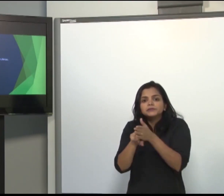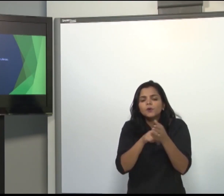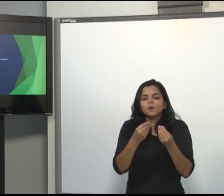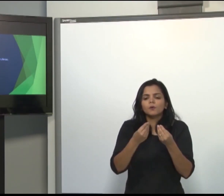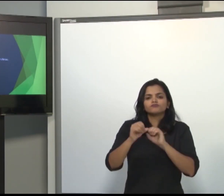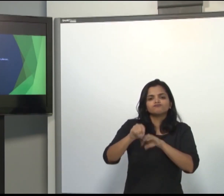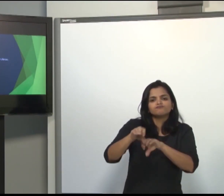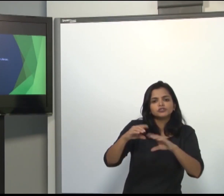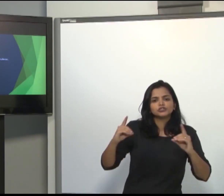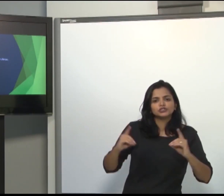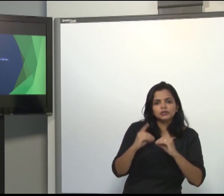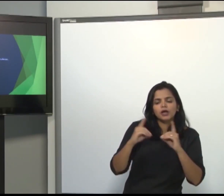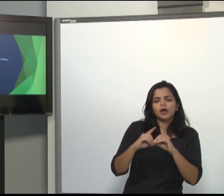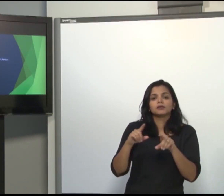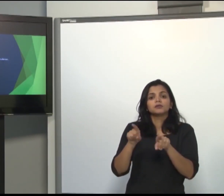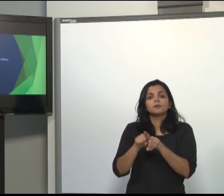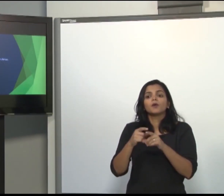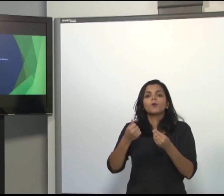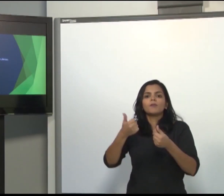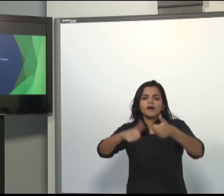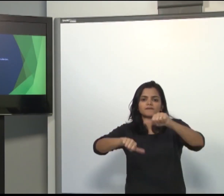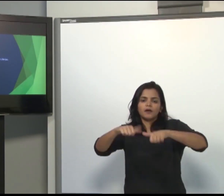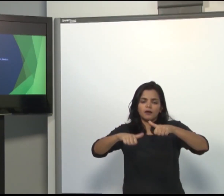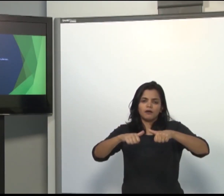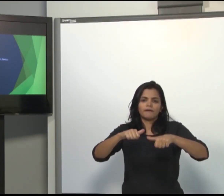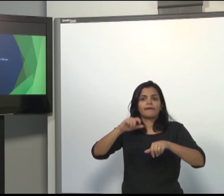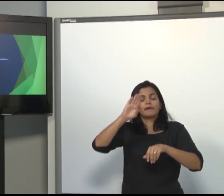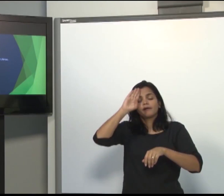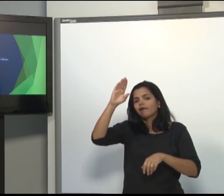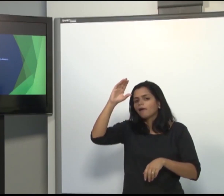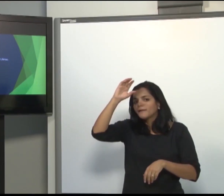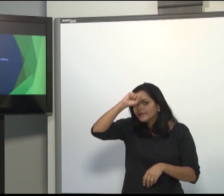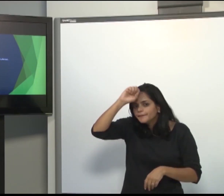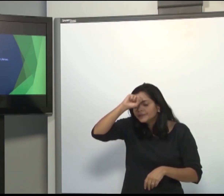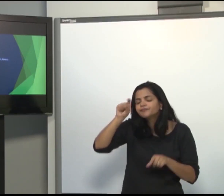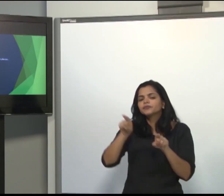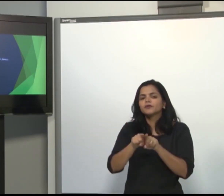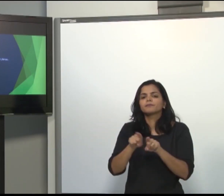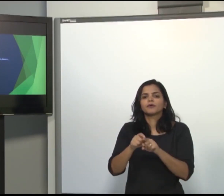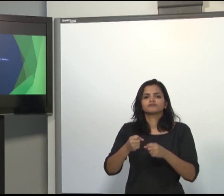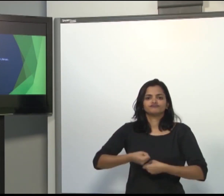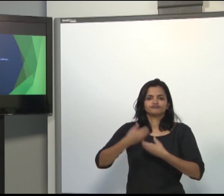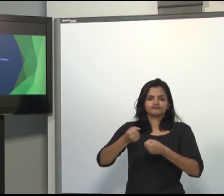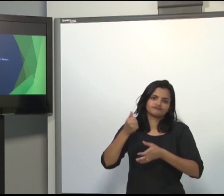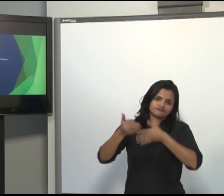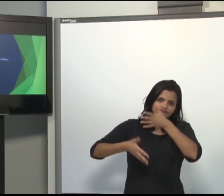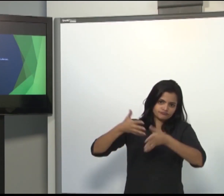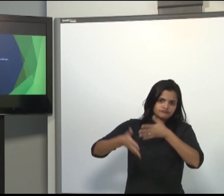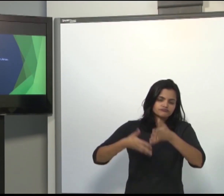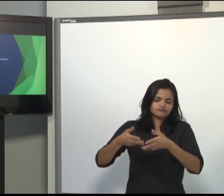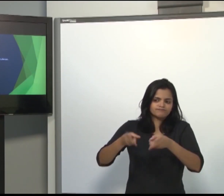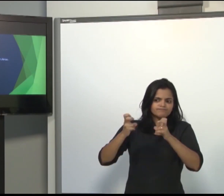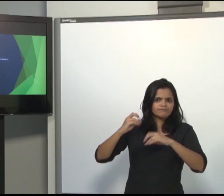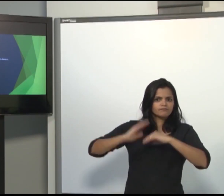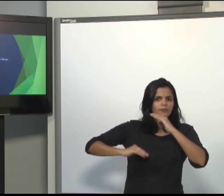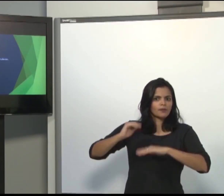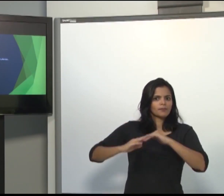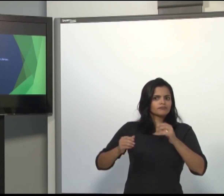para preparação de didáticas, avaliação. O principal é o aprendizado, é a produção da língua de sinais.